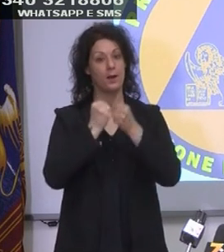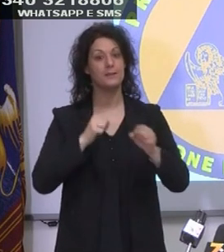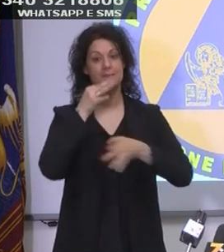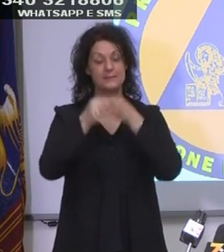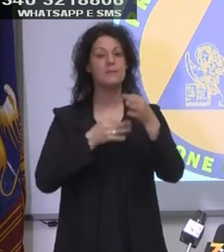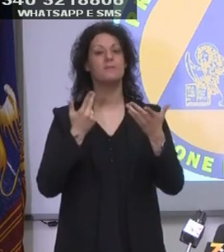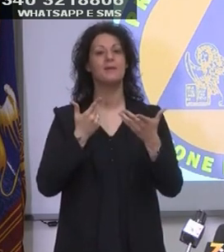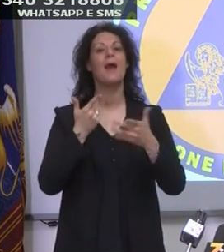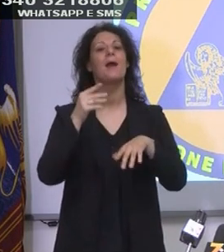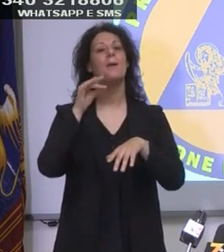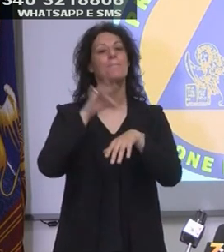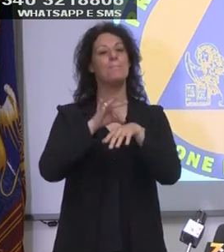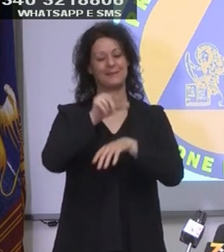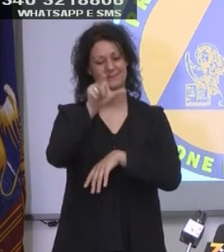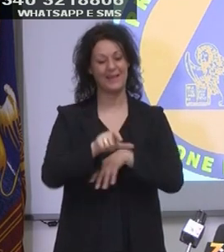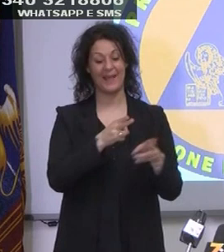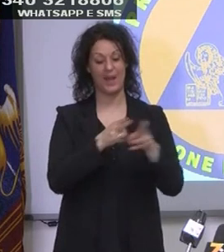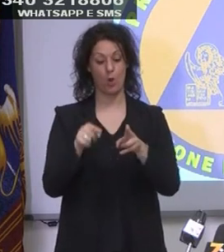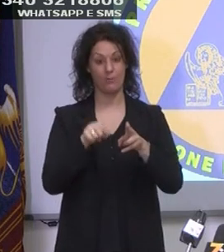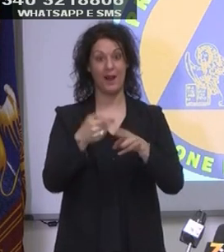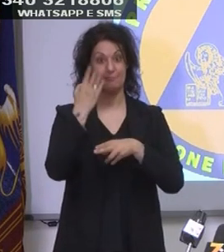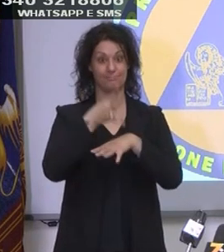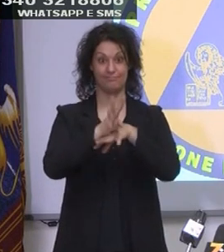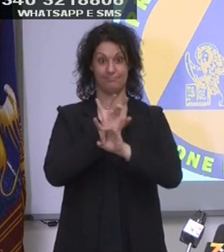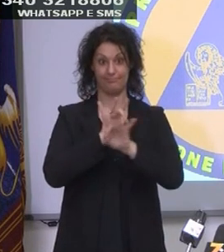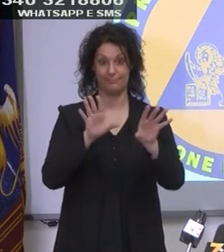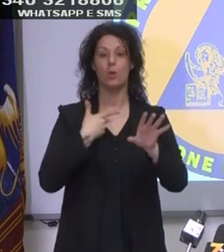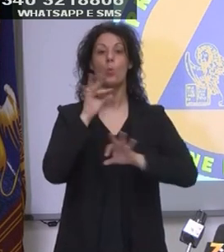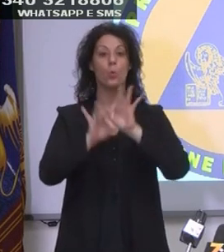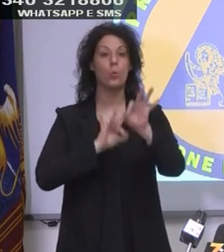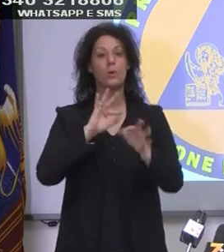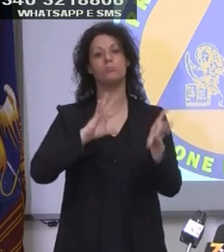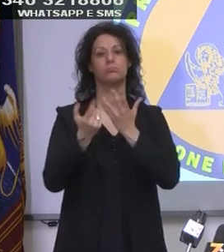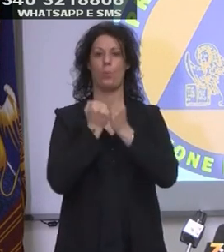pazienti ricoverati positivi che durante le cure si sono anche negativizzati.